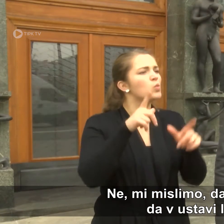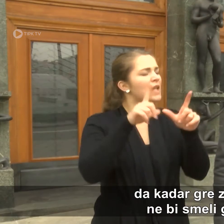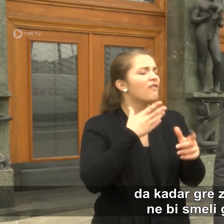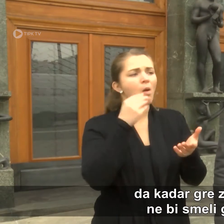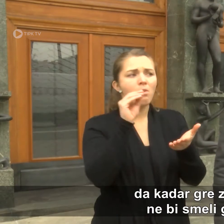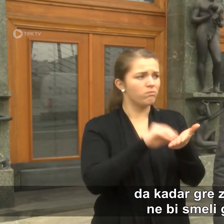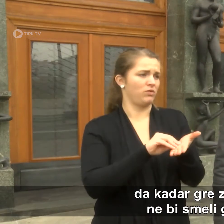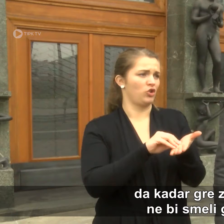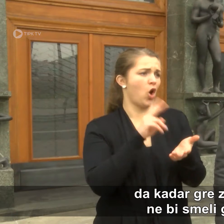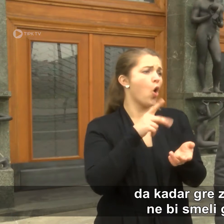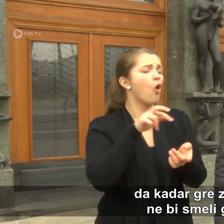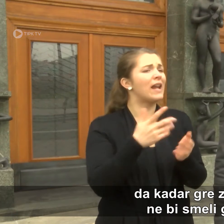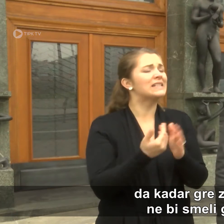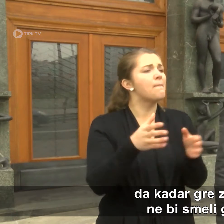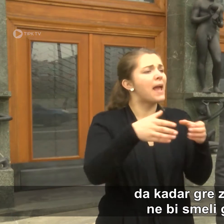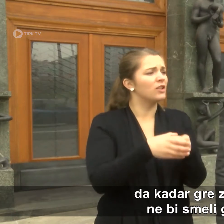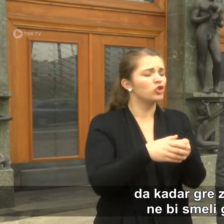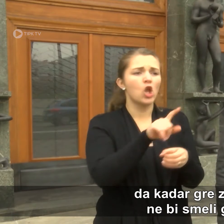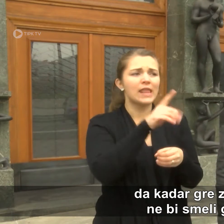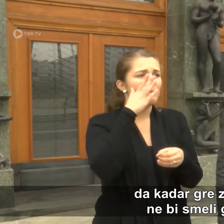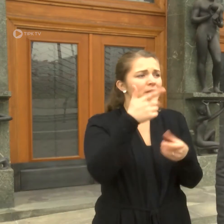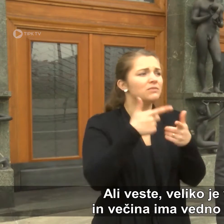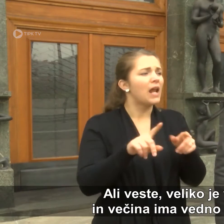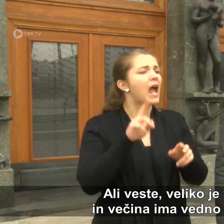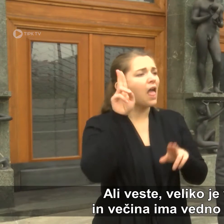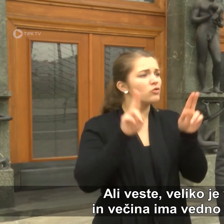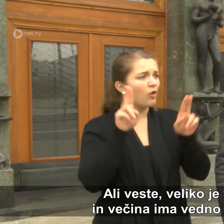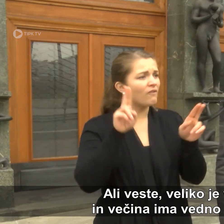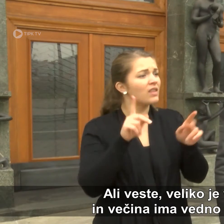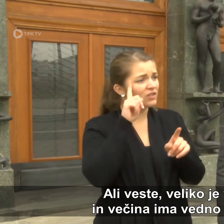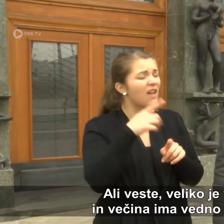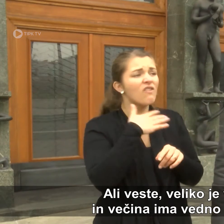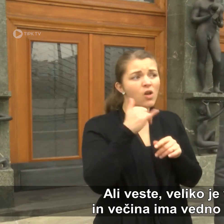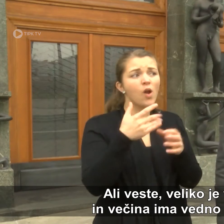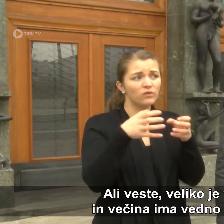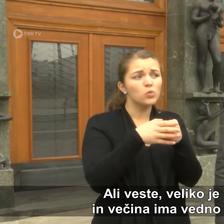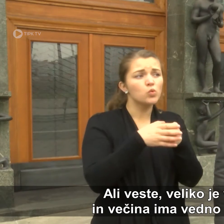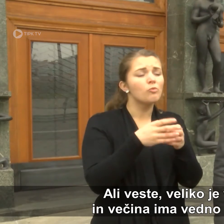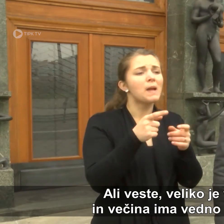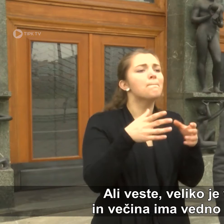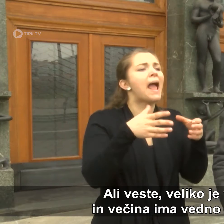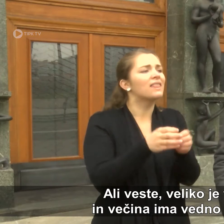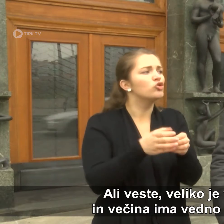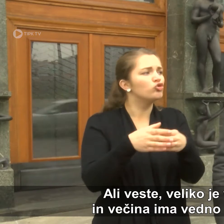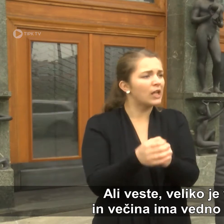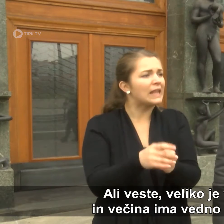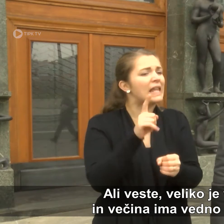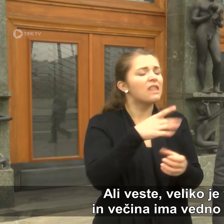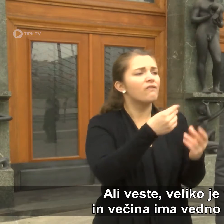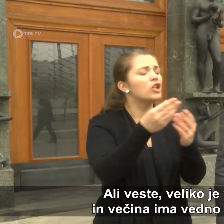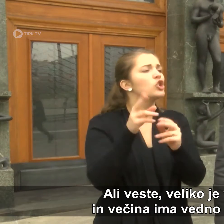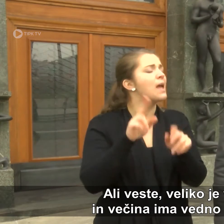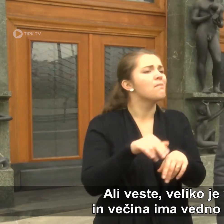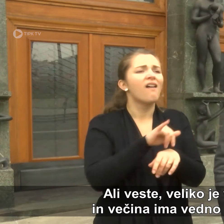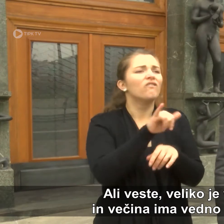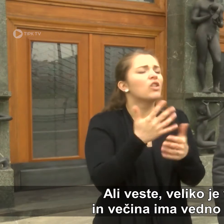lepo piše, da kadar gre za manjšino, ne bi smeli glasovati. A veste, veliko je v družbi manjšin in večina ima